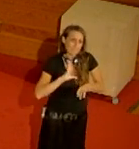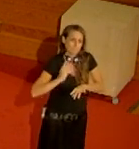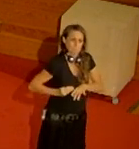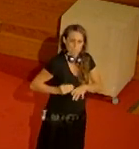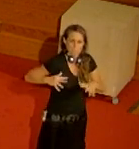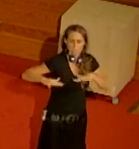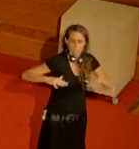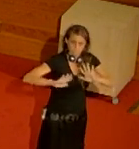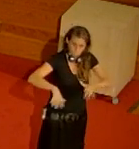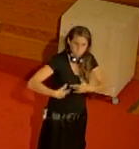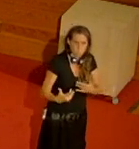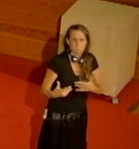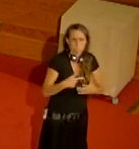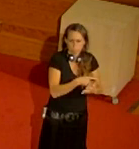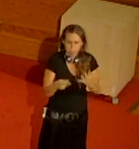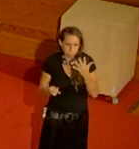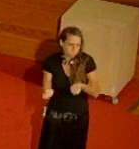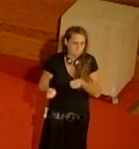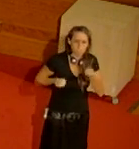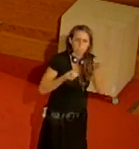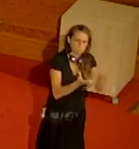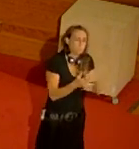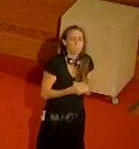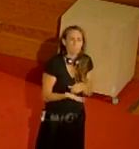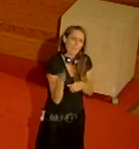lenago Efe agenciar en corresponsales